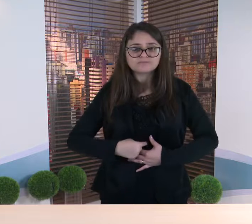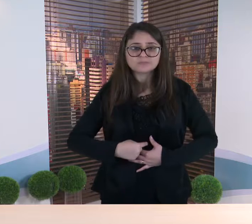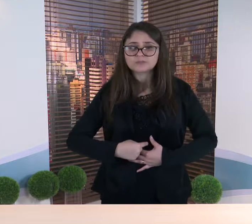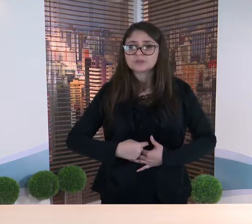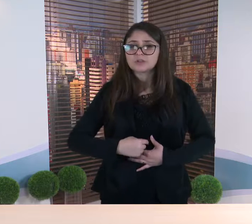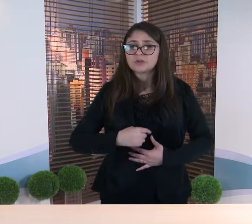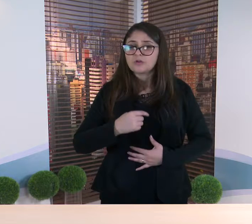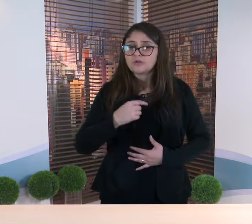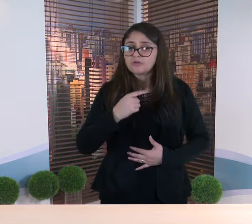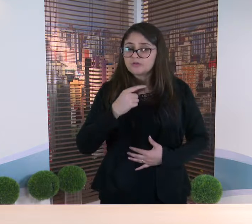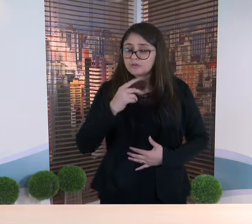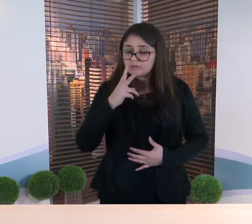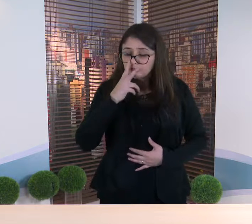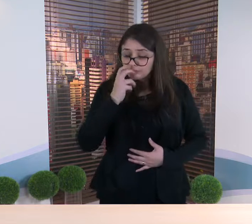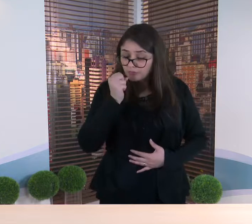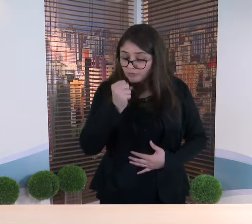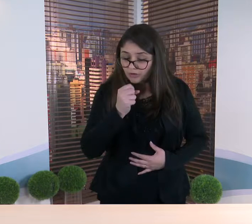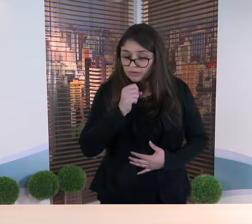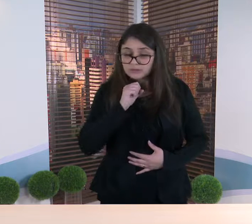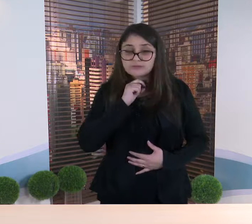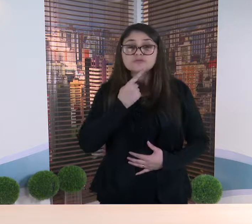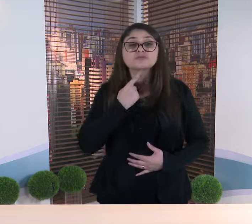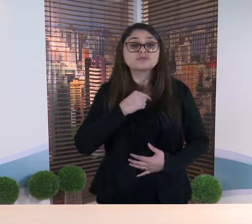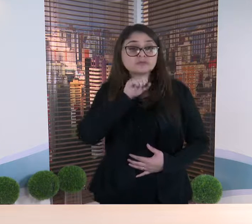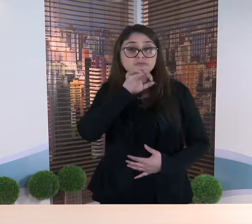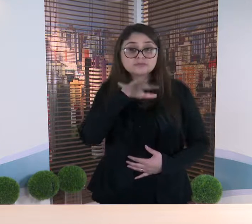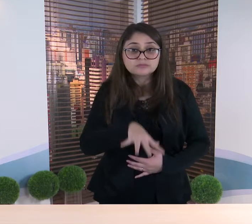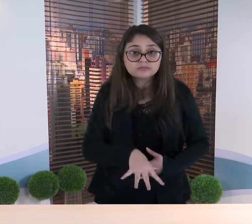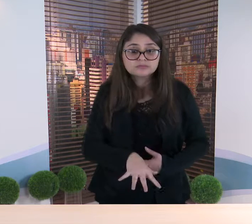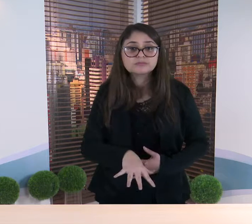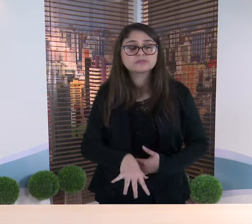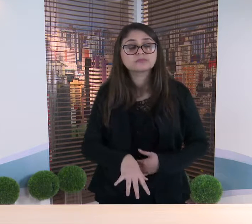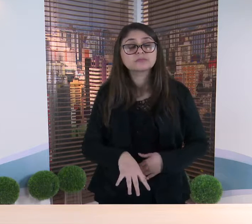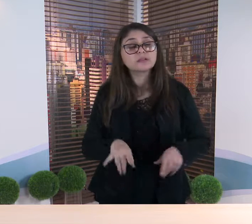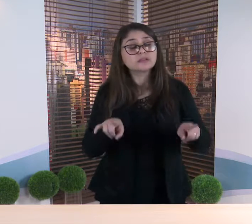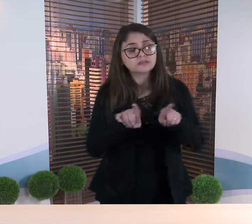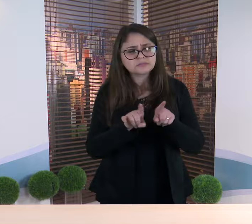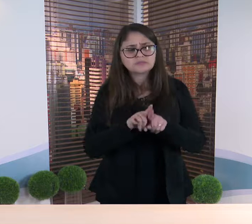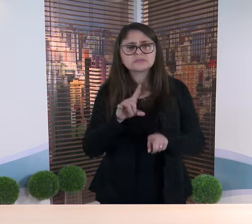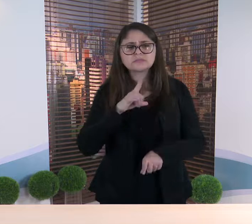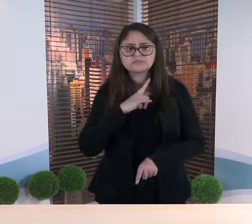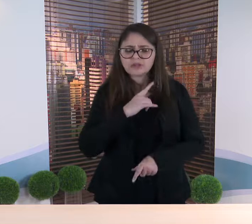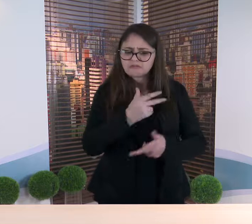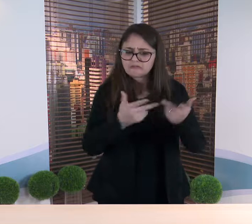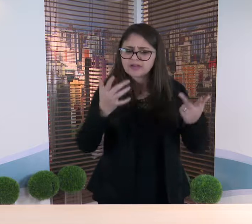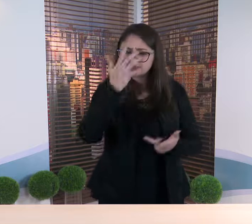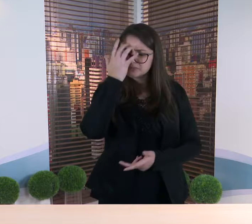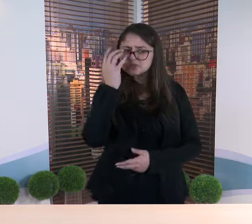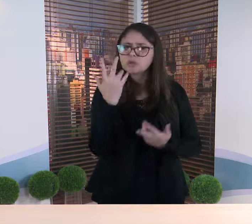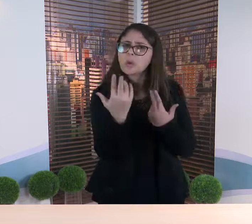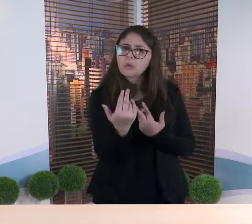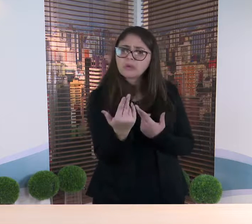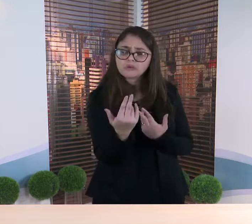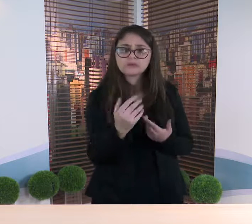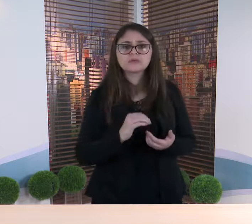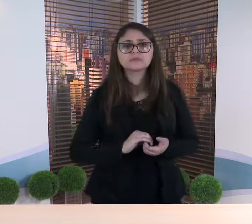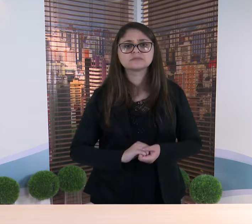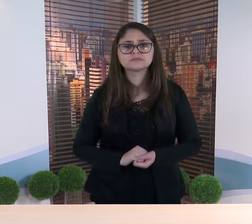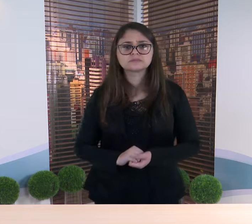fortes ânsias. Essa é hoje a realidade de muitos. Pois bem, hoje